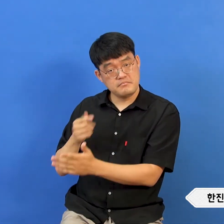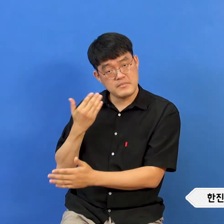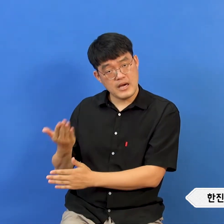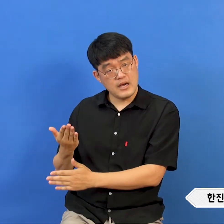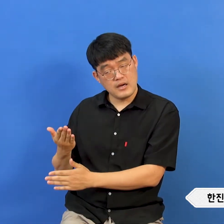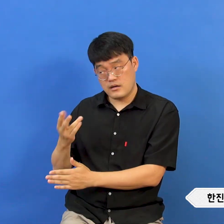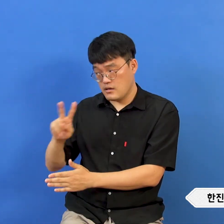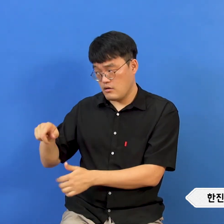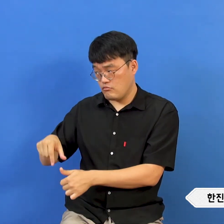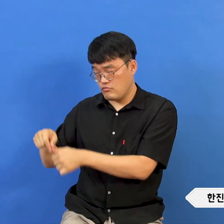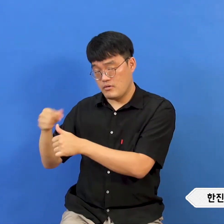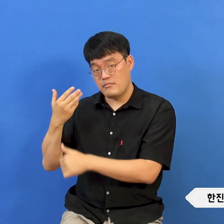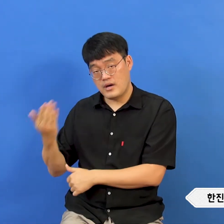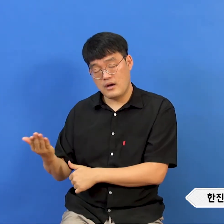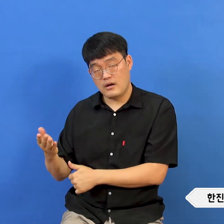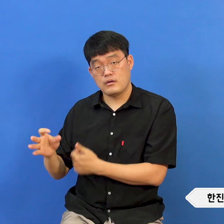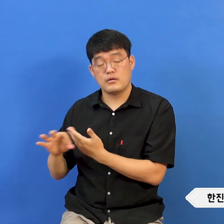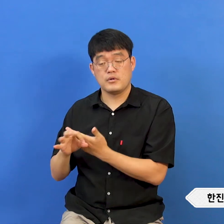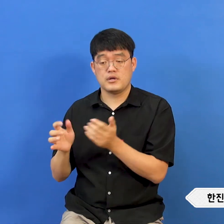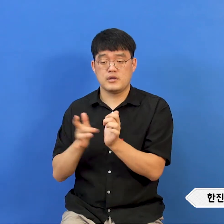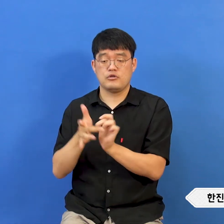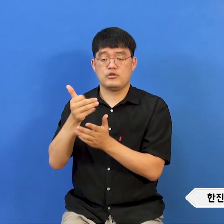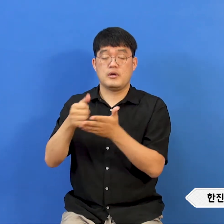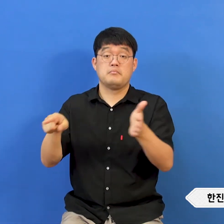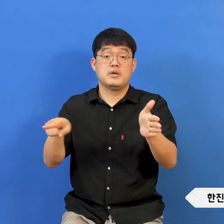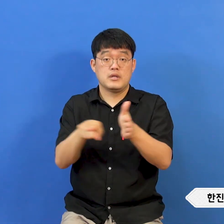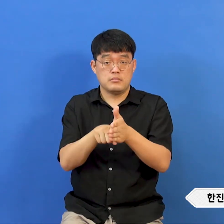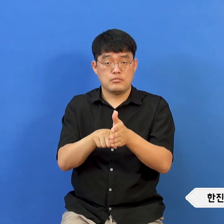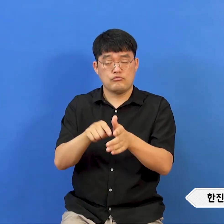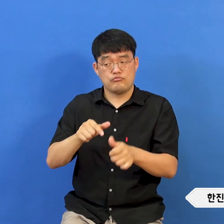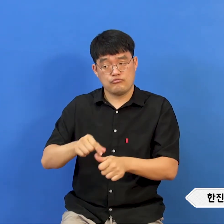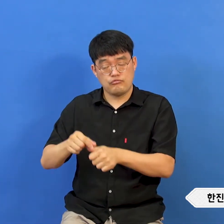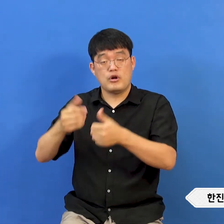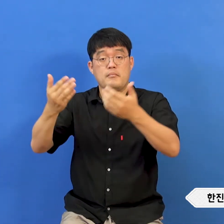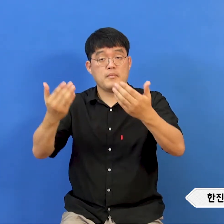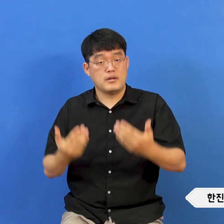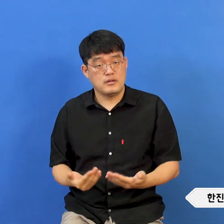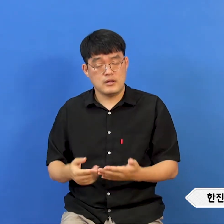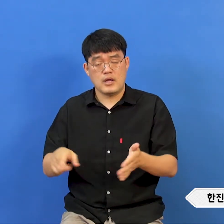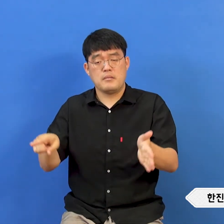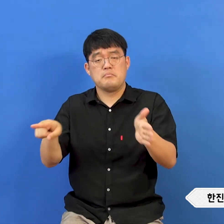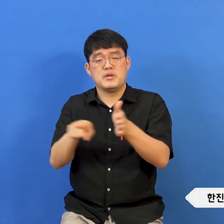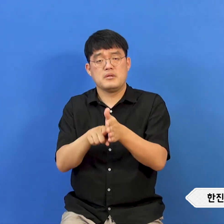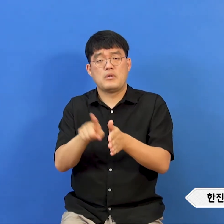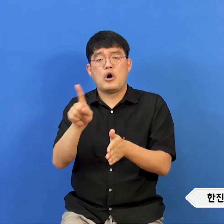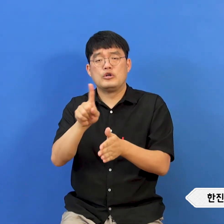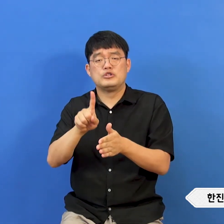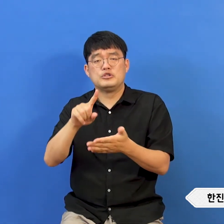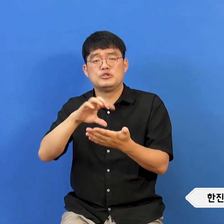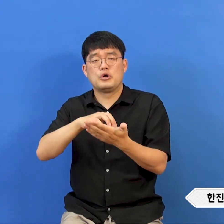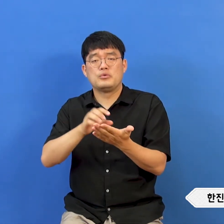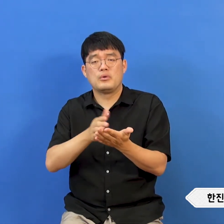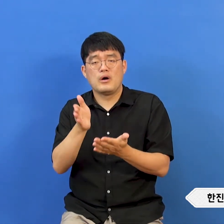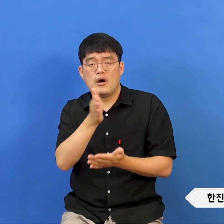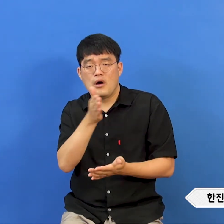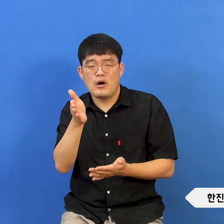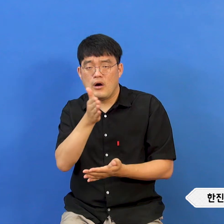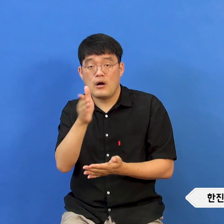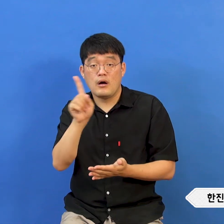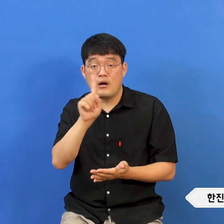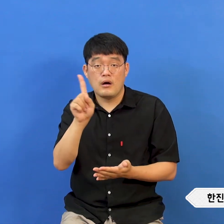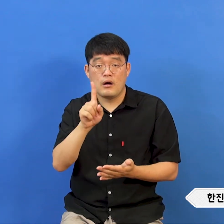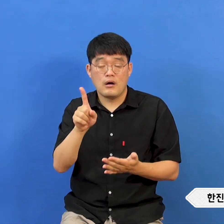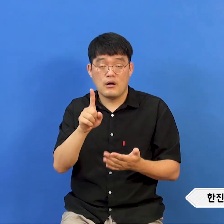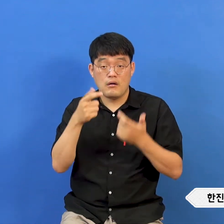그래서 예수 믿으면 구원받는다고 할 때 그 믿음이라는 것은 어느 정도를 말하는 것이냐,